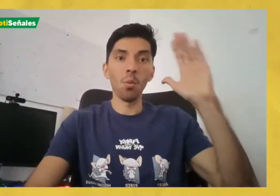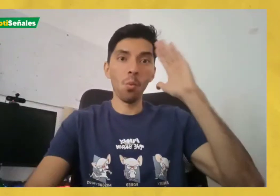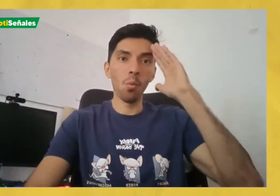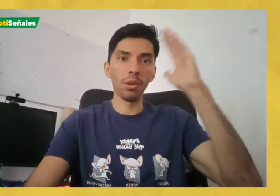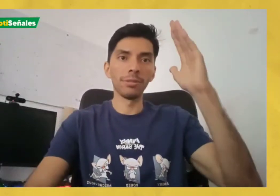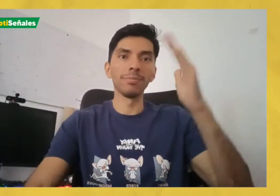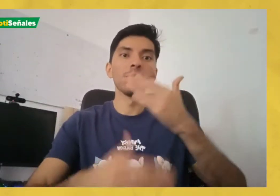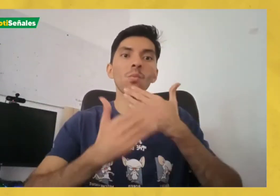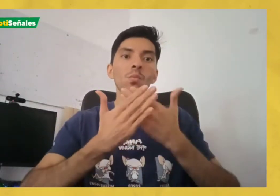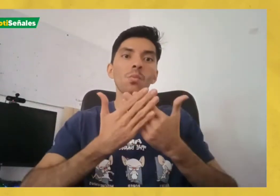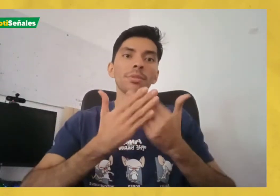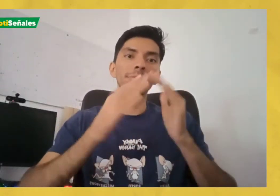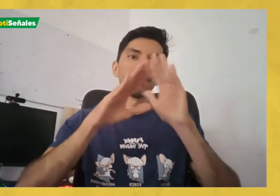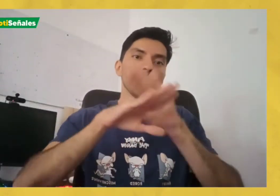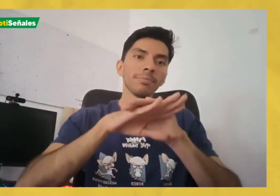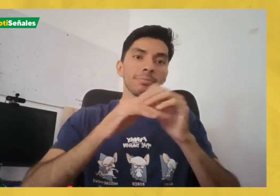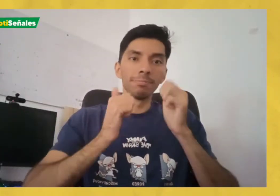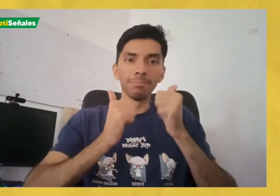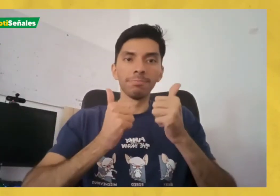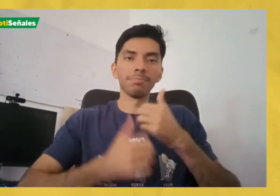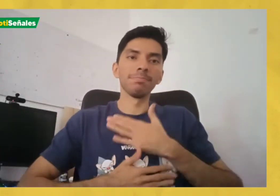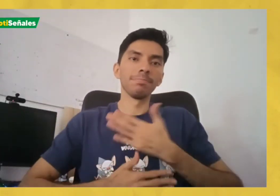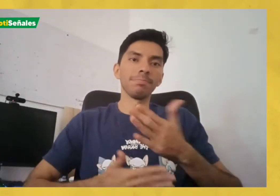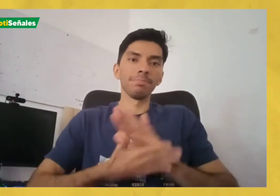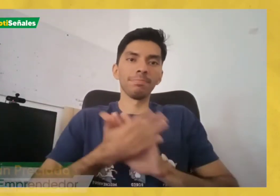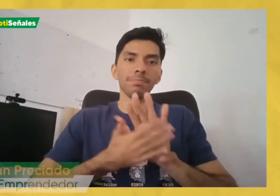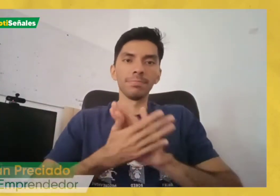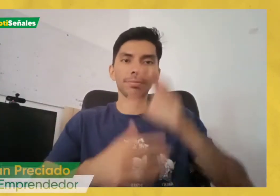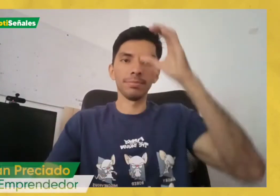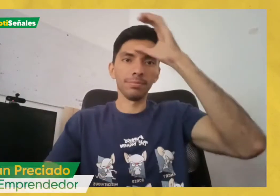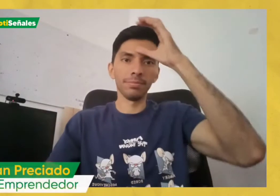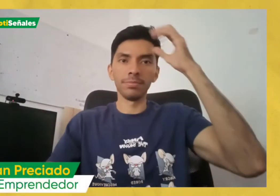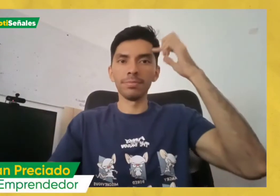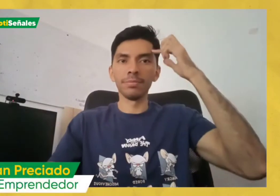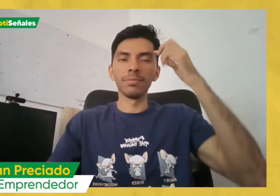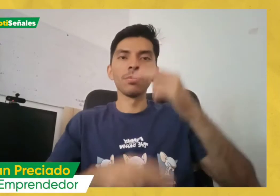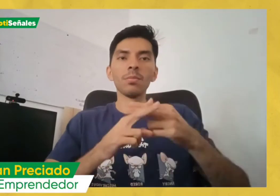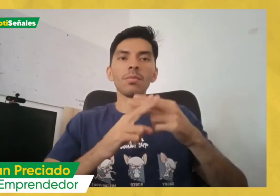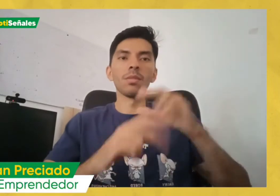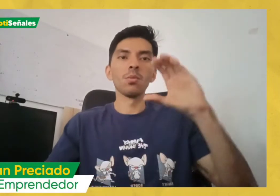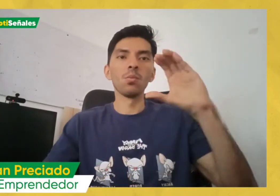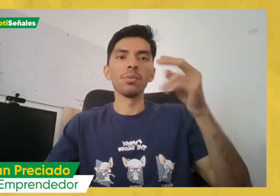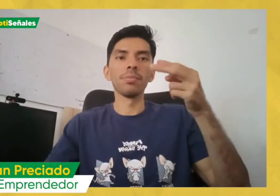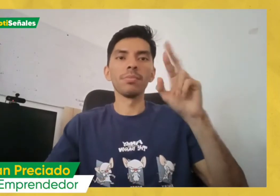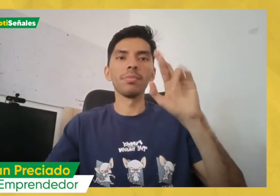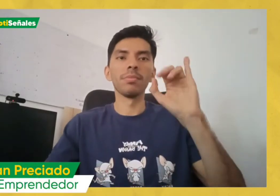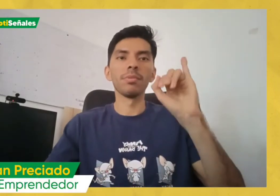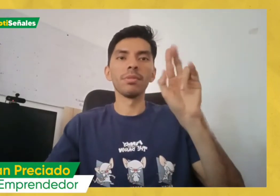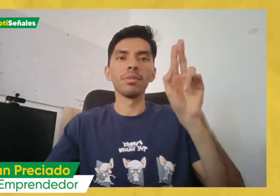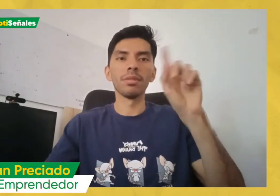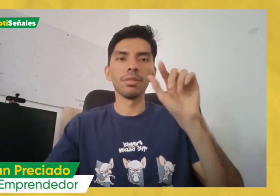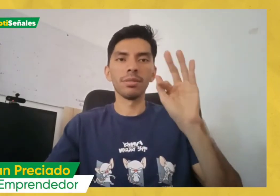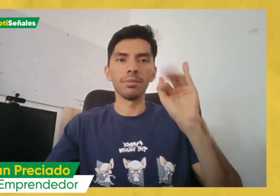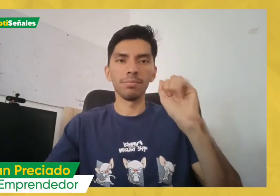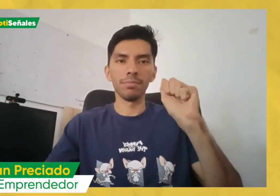hola muy buenas tardes espero se encuentren bien mucho gusto esta es mi seña y mi nombre es cristian